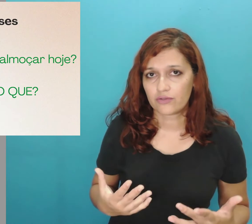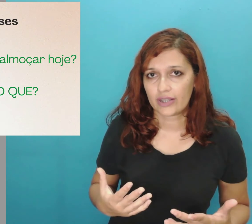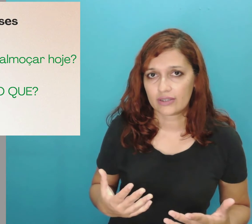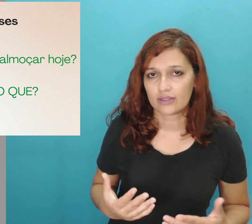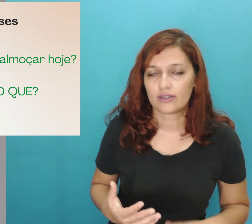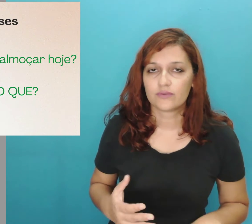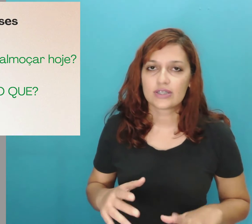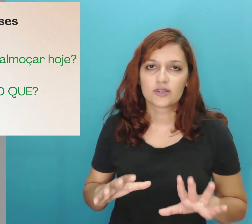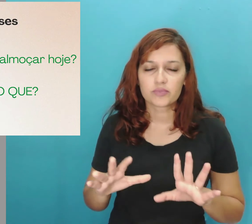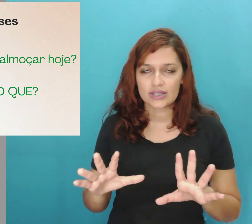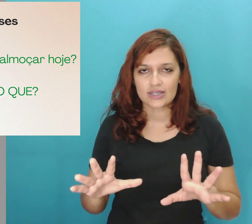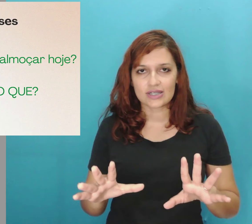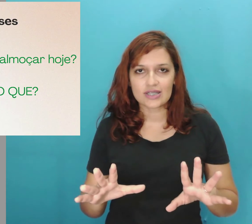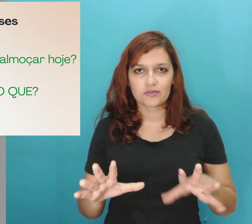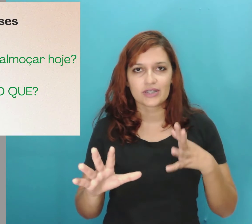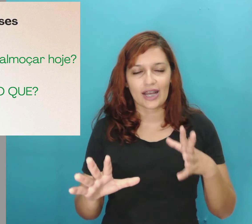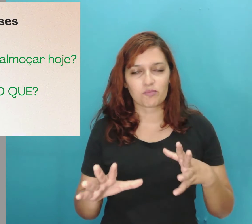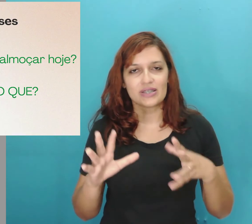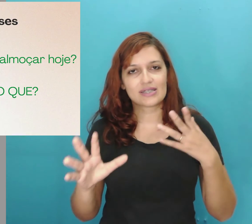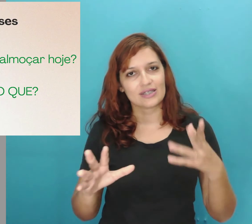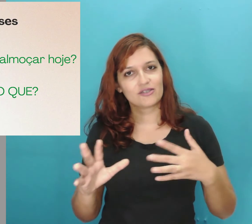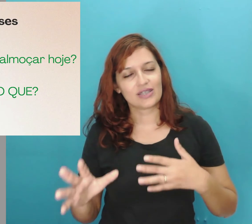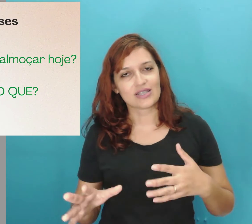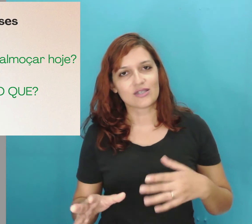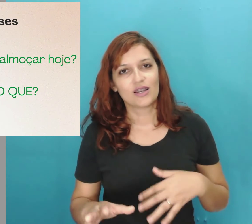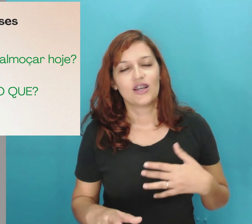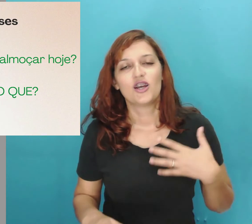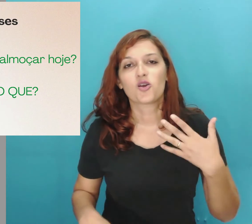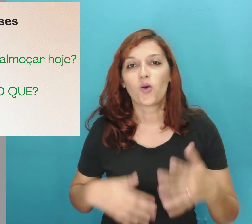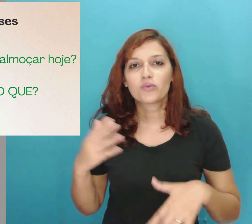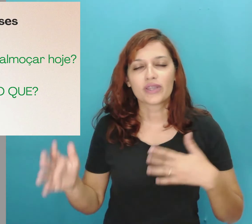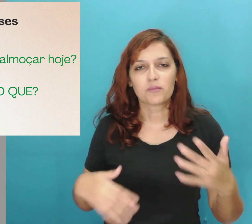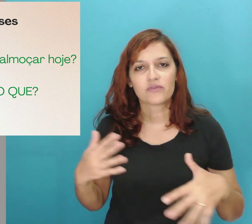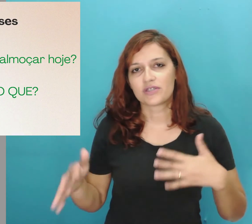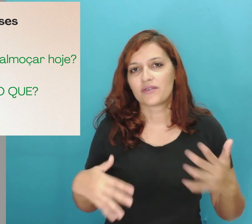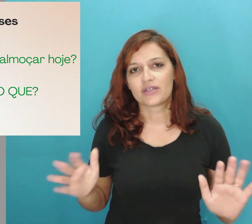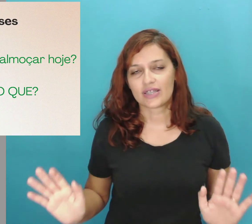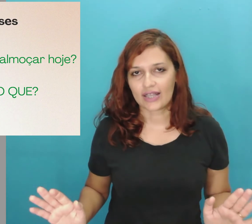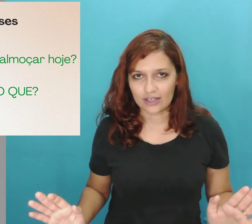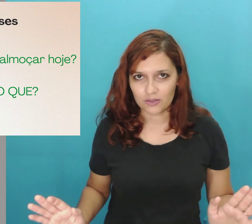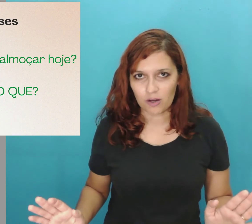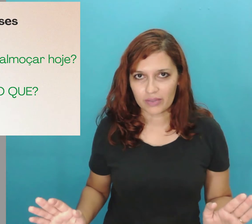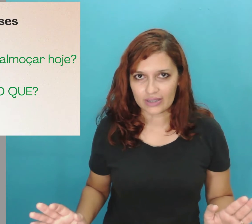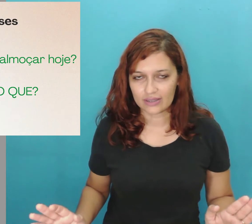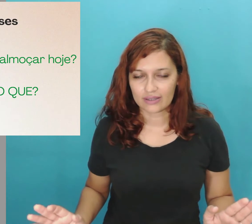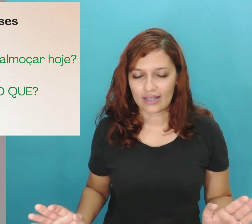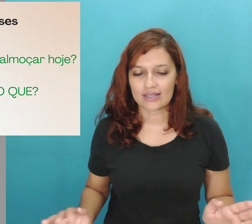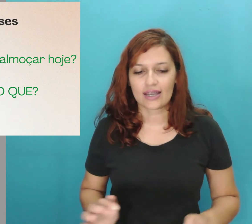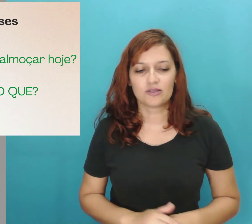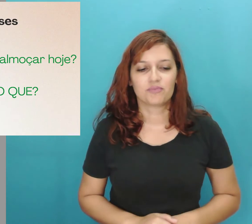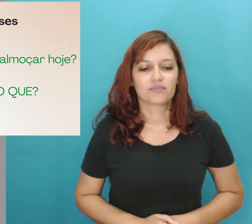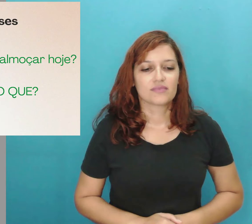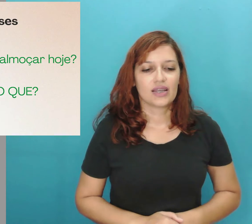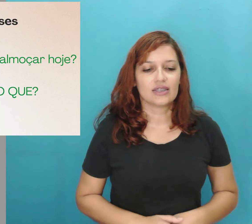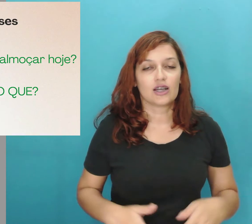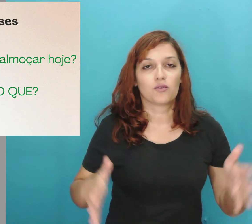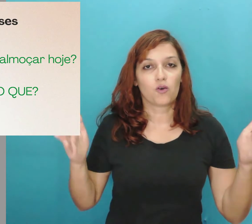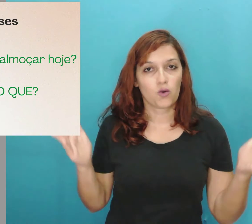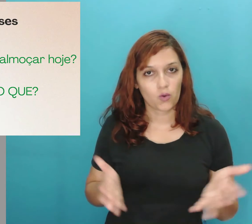frente. Você não precisa ficar pensando nisso. Com o tempo você vai fazer naturalmente, tá certo? Então, ó,